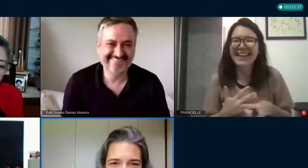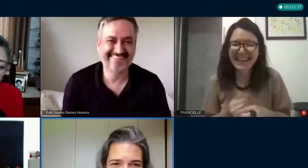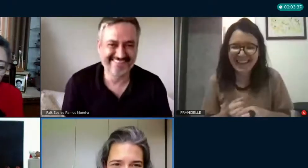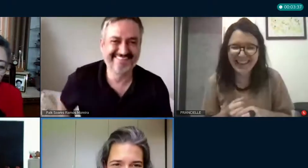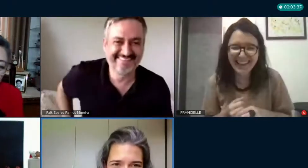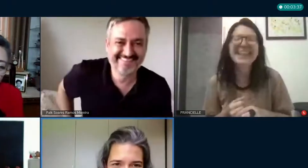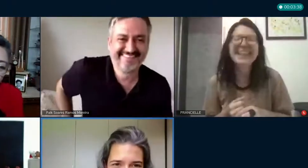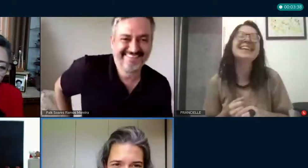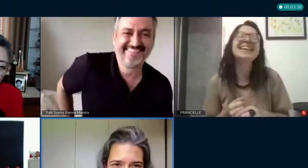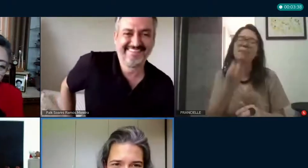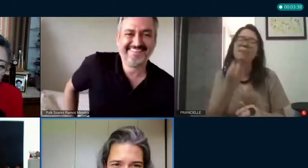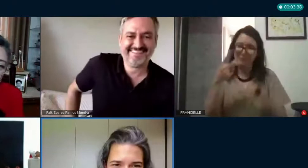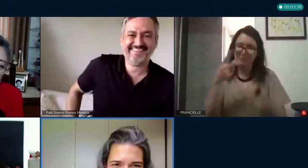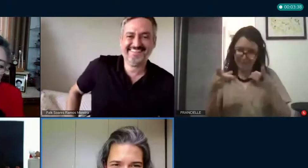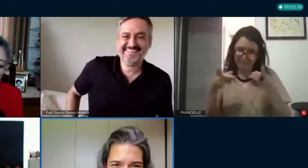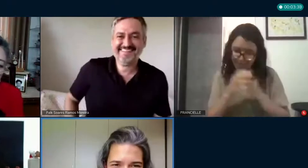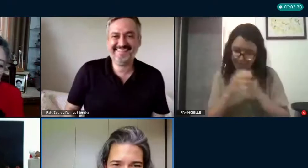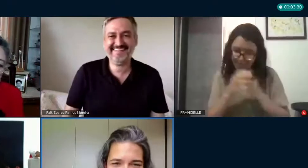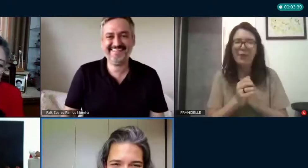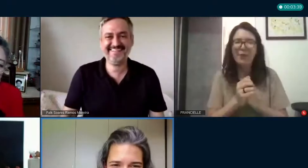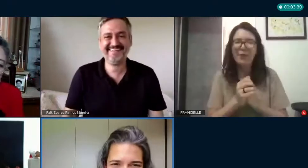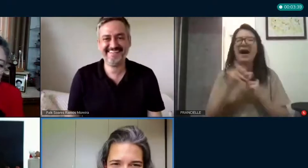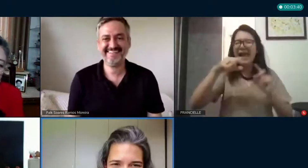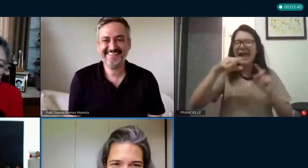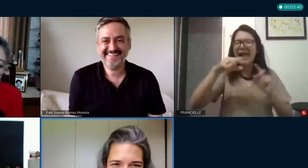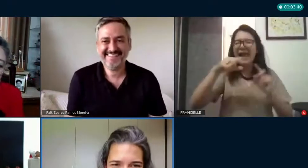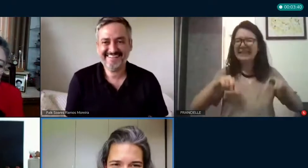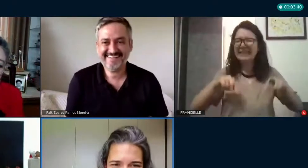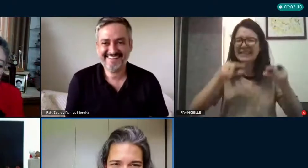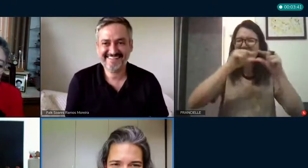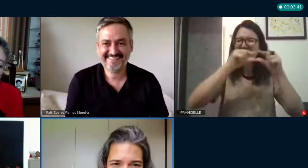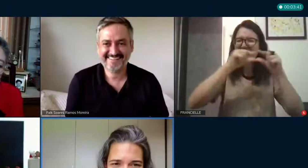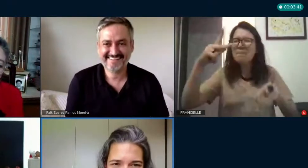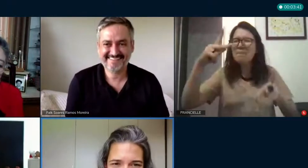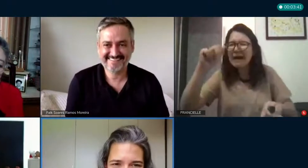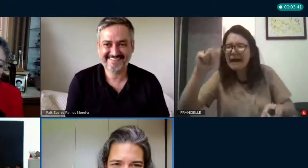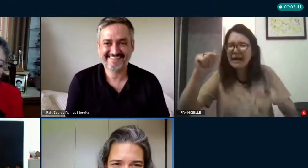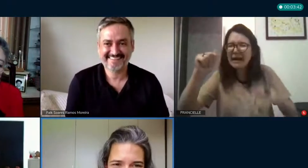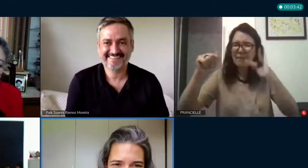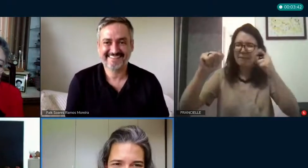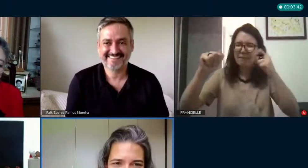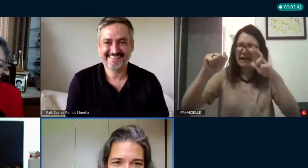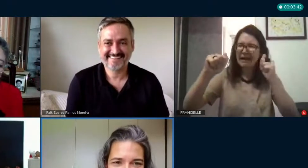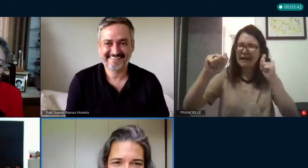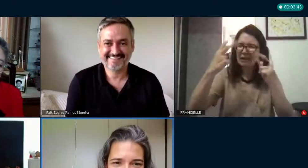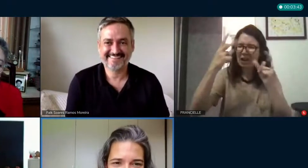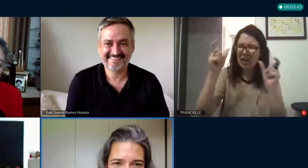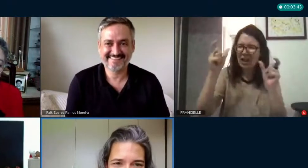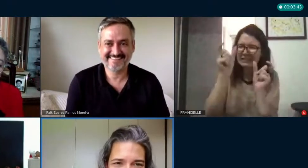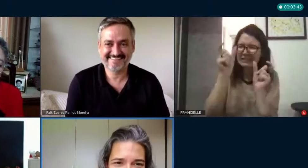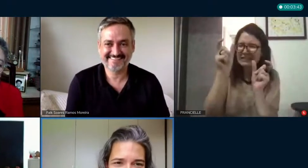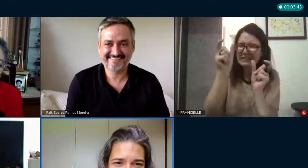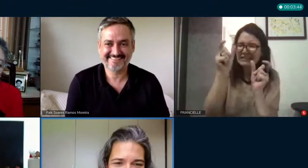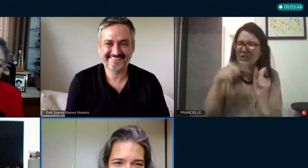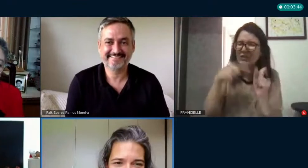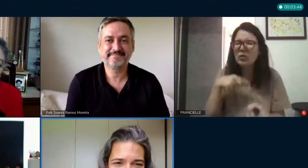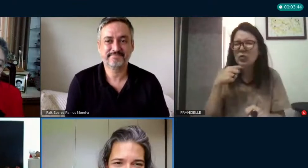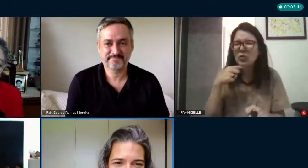Eu vi que eu cometi um erro nessa frase, mas nesse momento, mas eu já